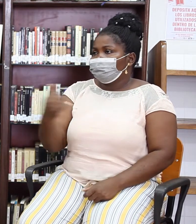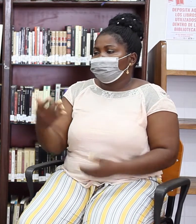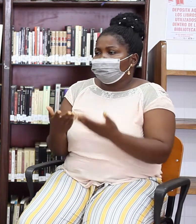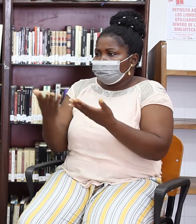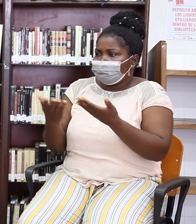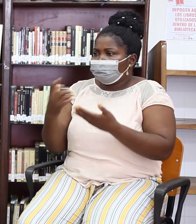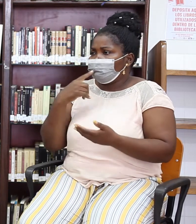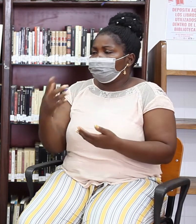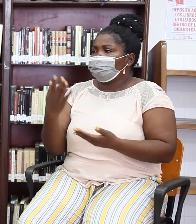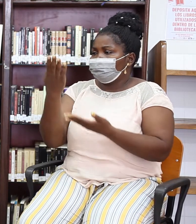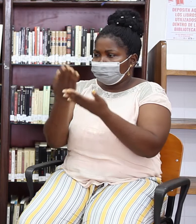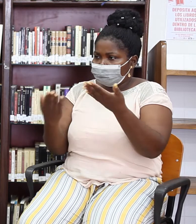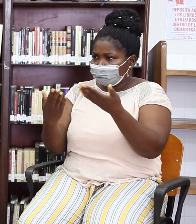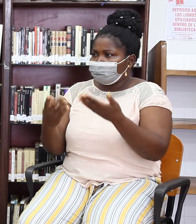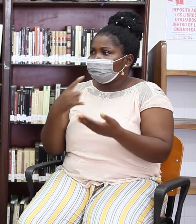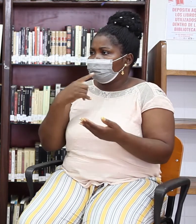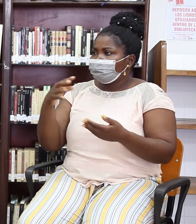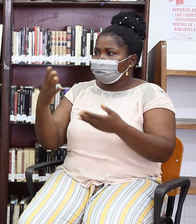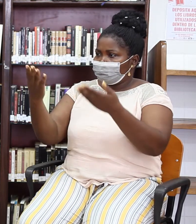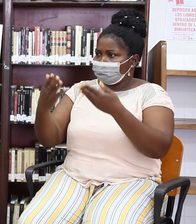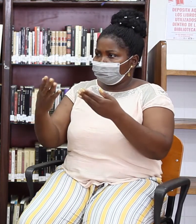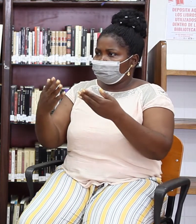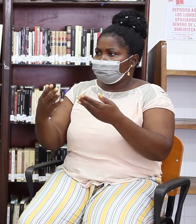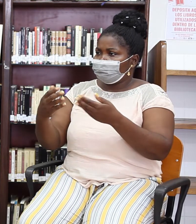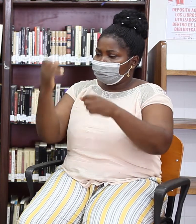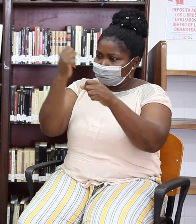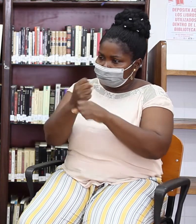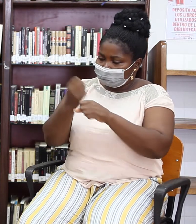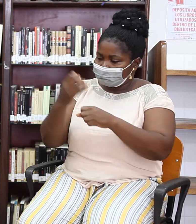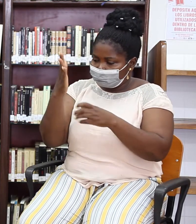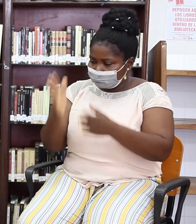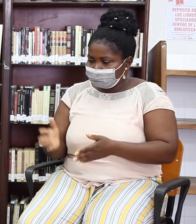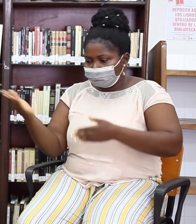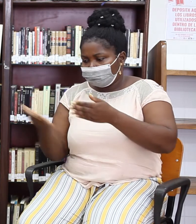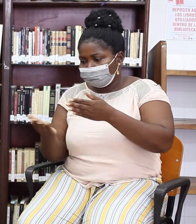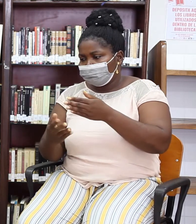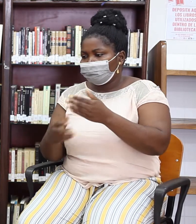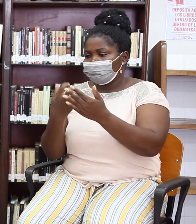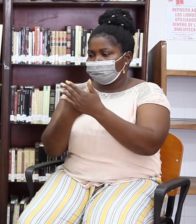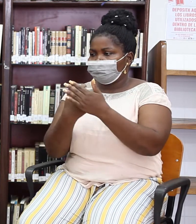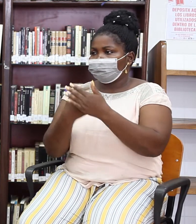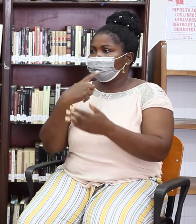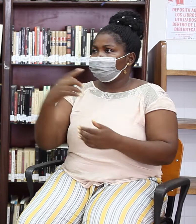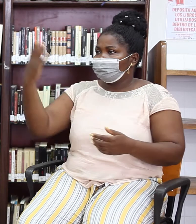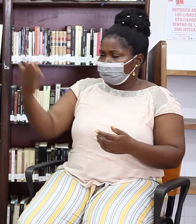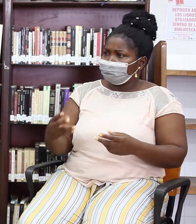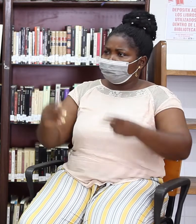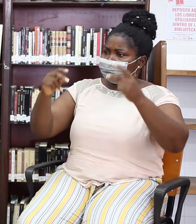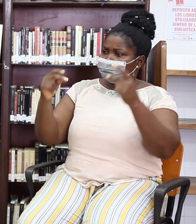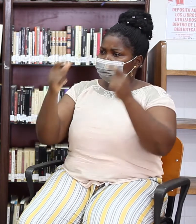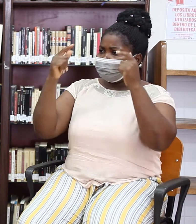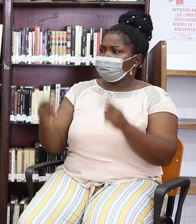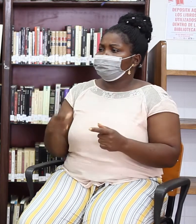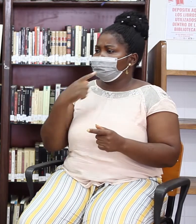necesidad de magia, haced que vengan los leñadores». El rey los convocó de inmediato